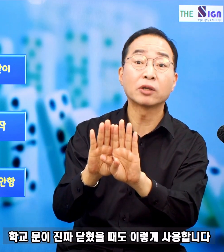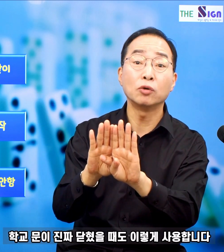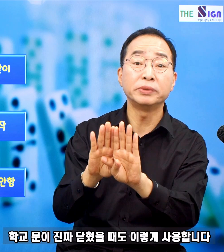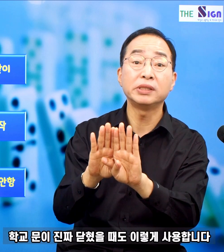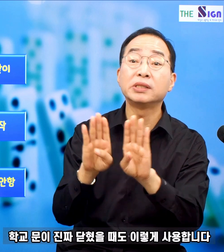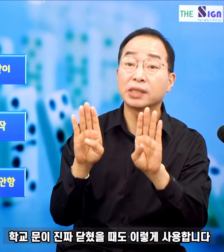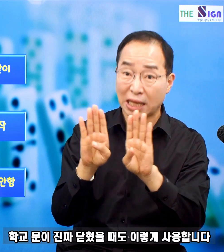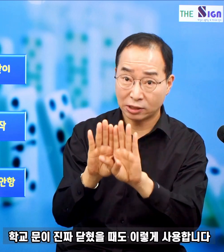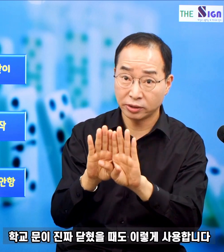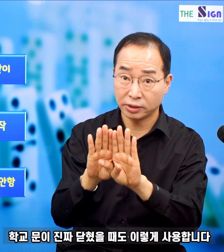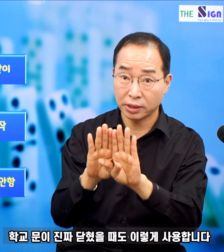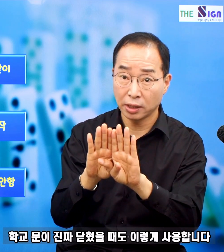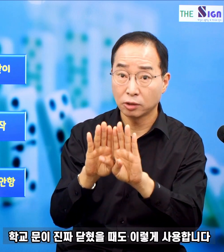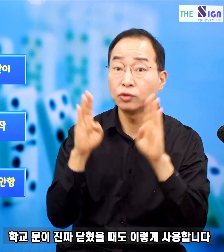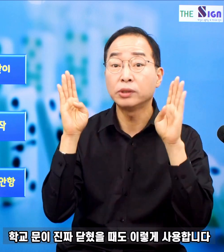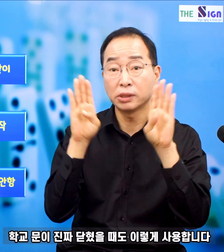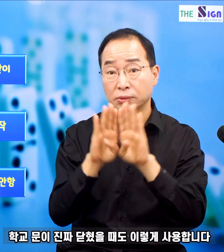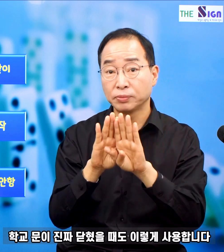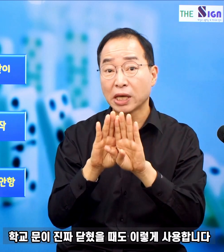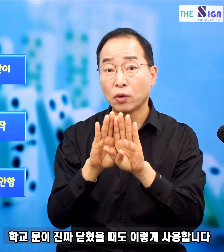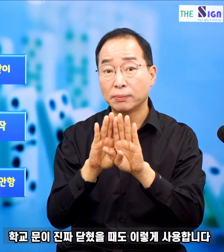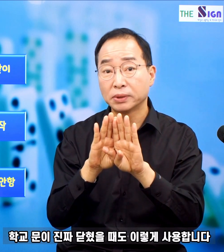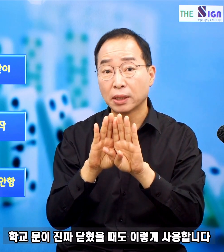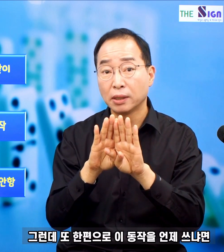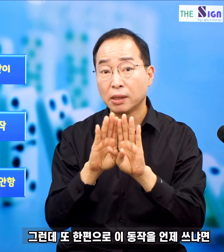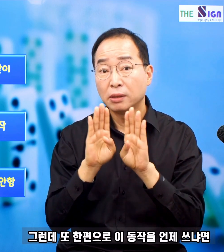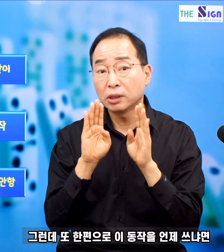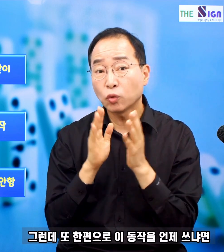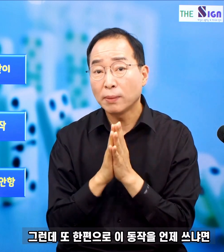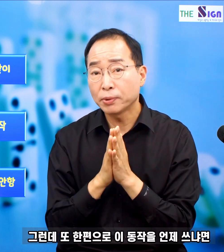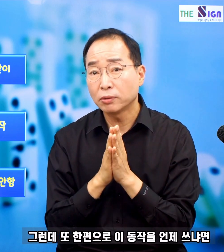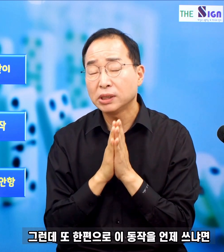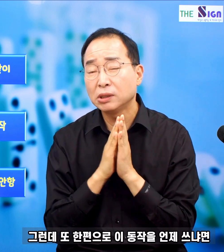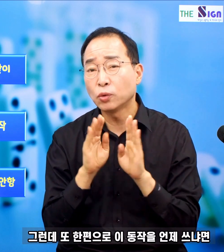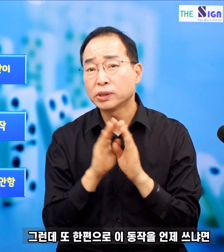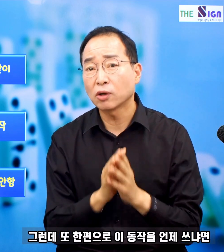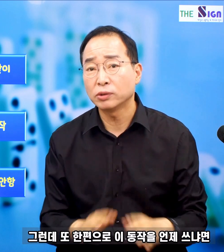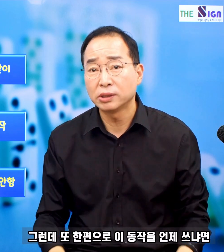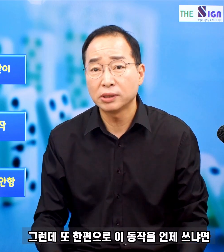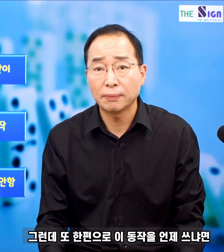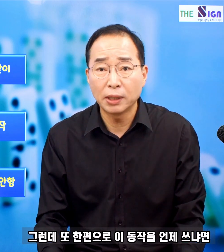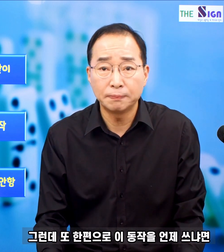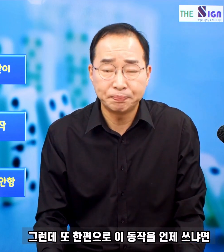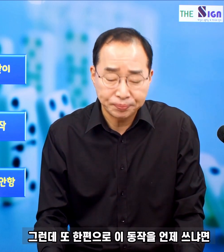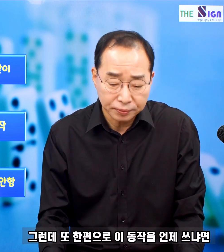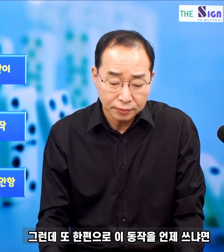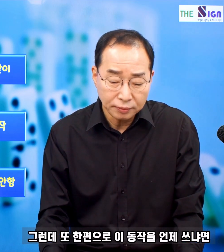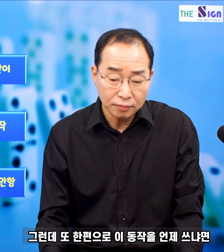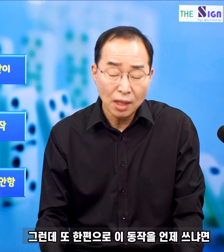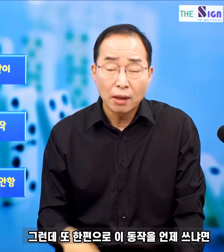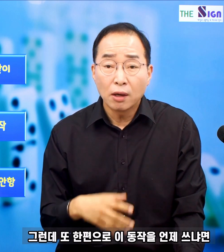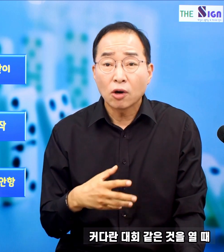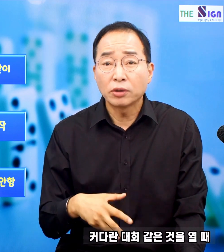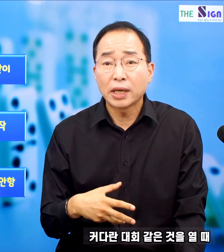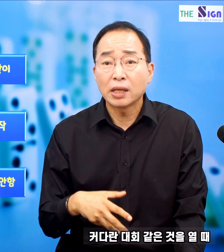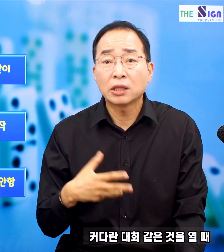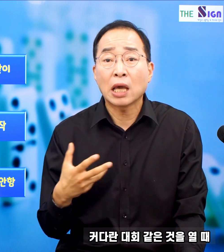문이 진짜 닫혔을 때도 이렇게 사용합니다. 근데 또 한편으로 이 동작을 언제 쓰냐면 커다란